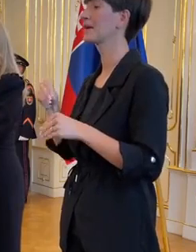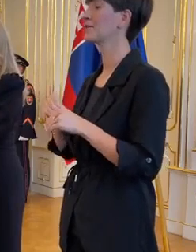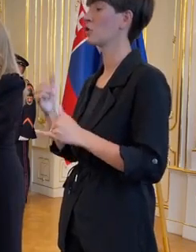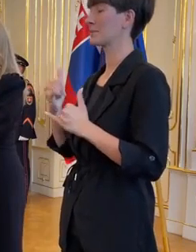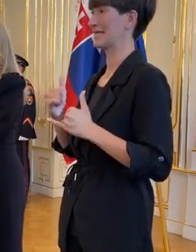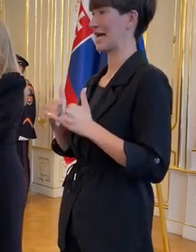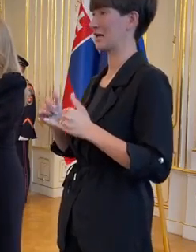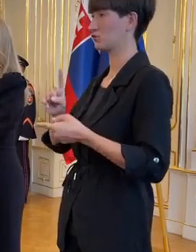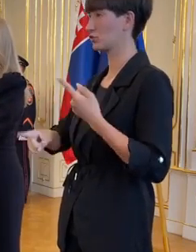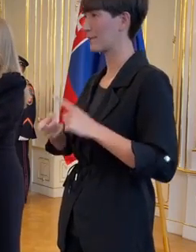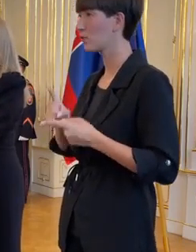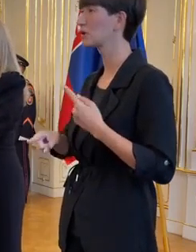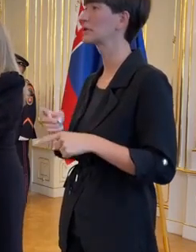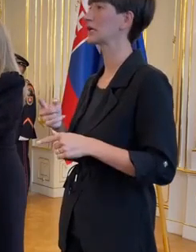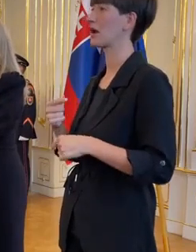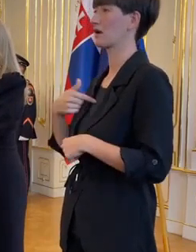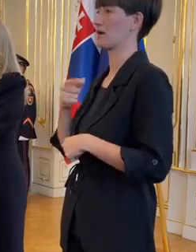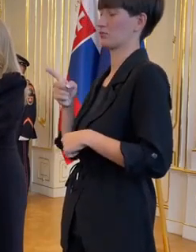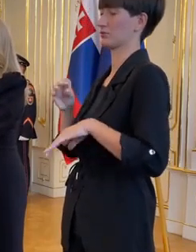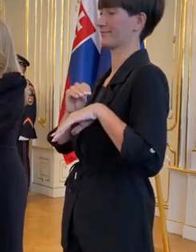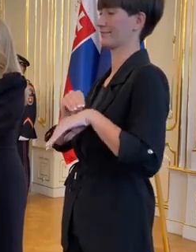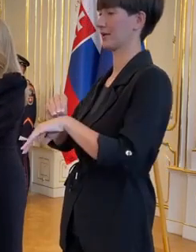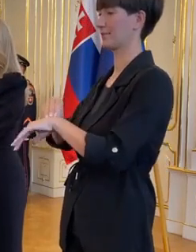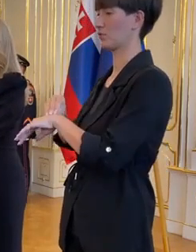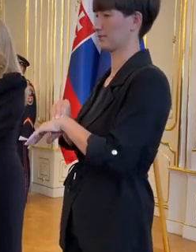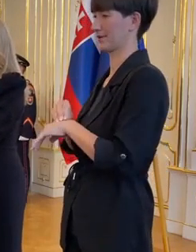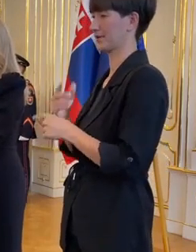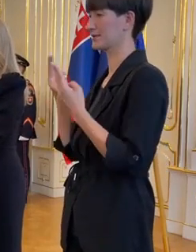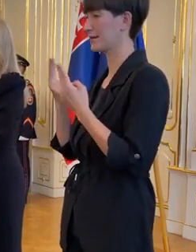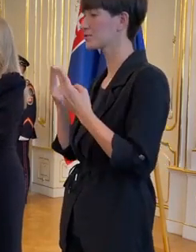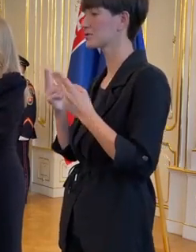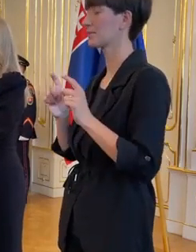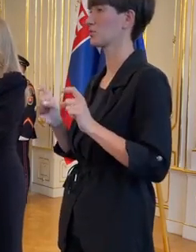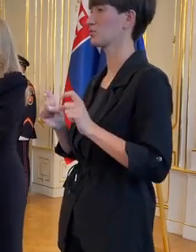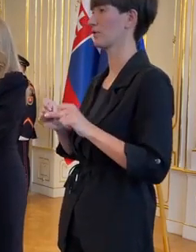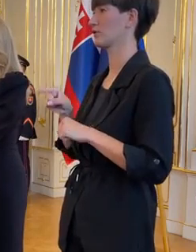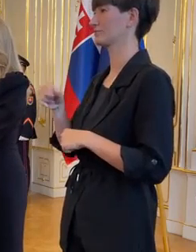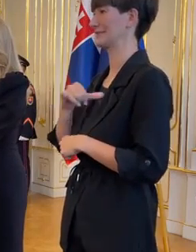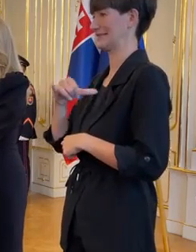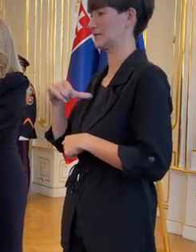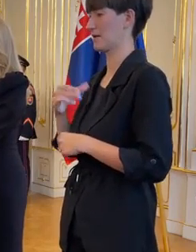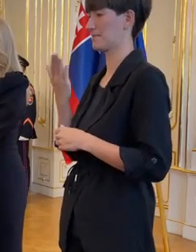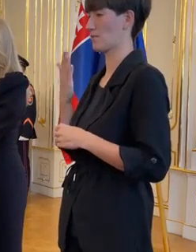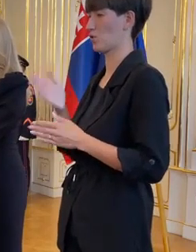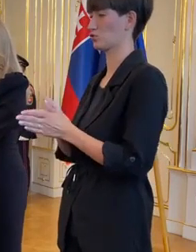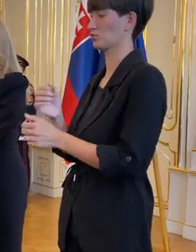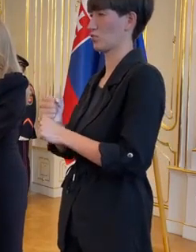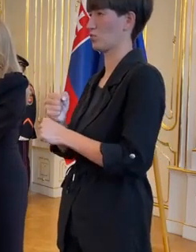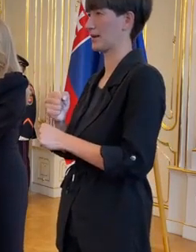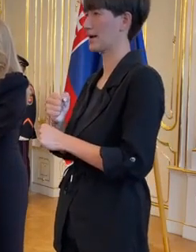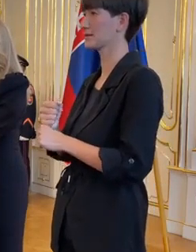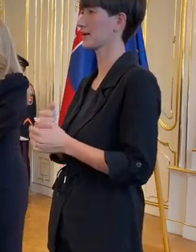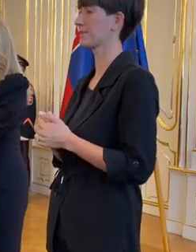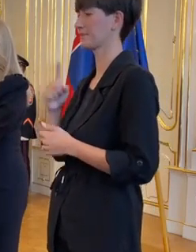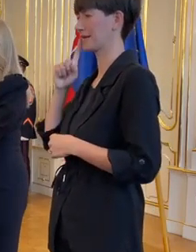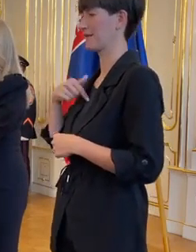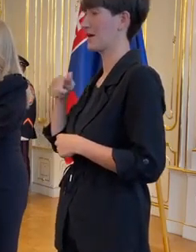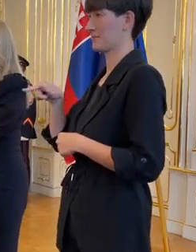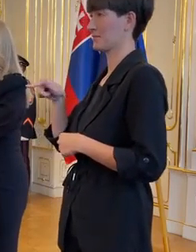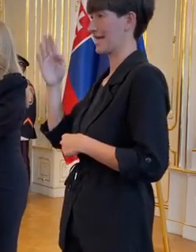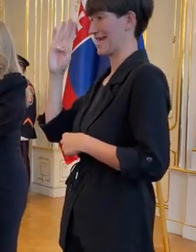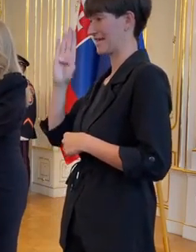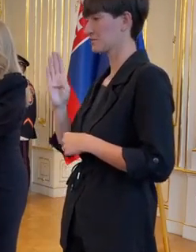zahraničnej politiky vám nemusím pripomínať, lebo sám ste sa na nej podieľali. Ako expert na